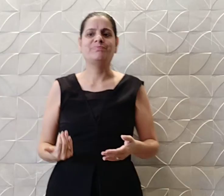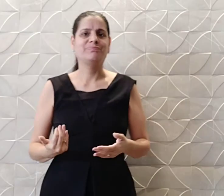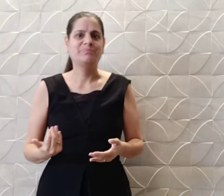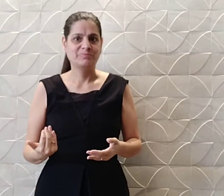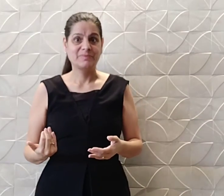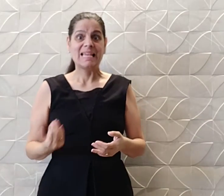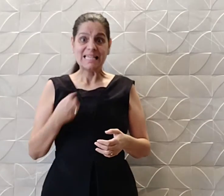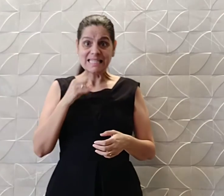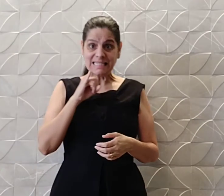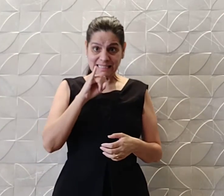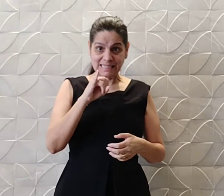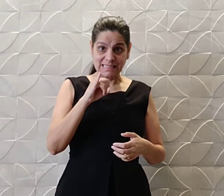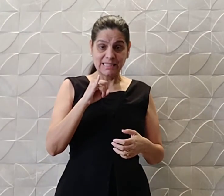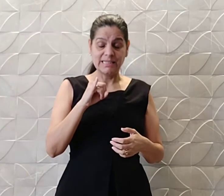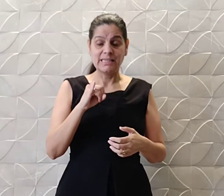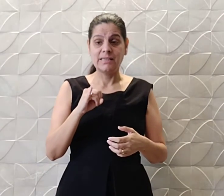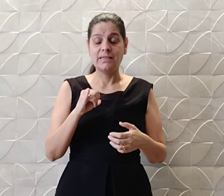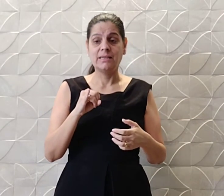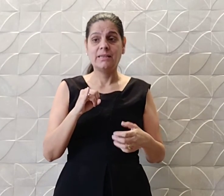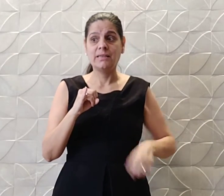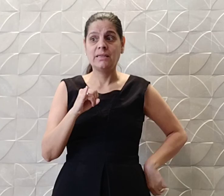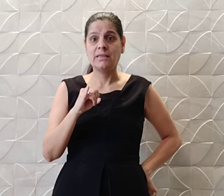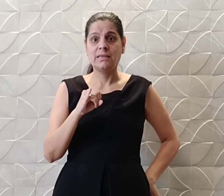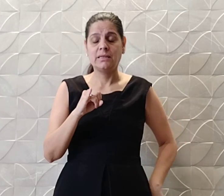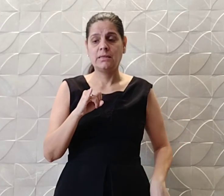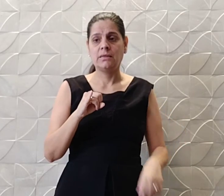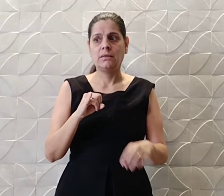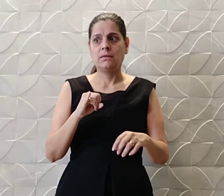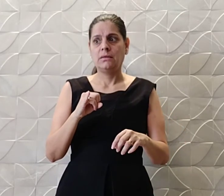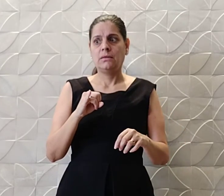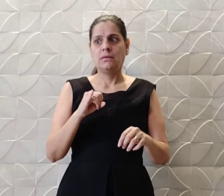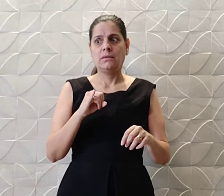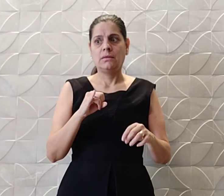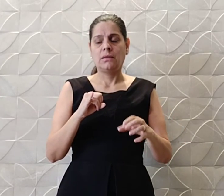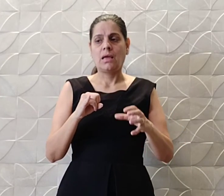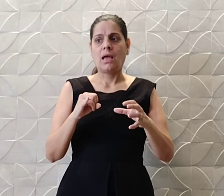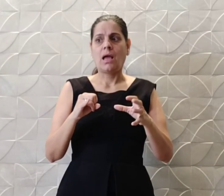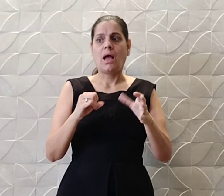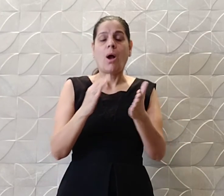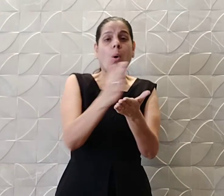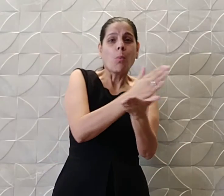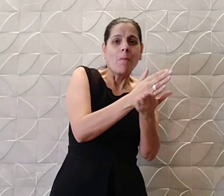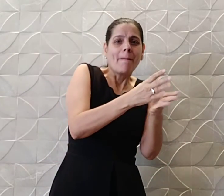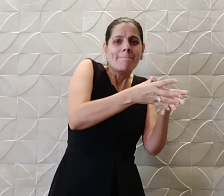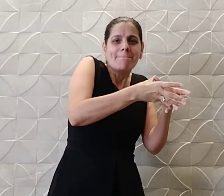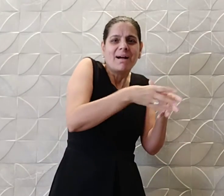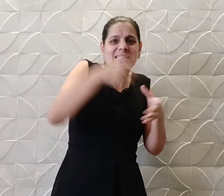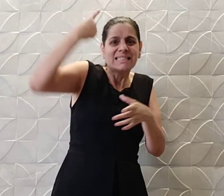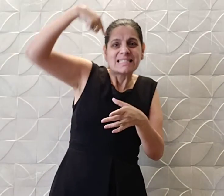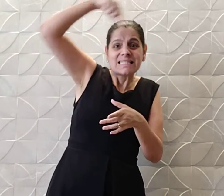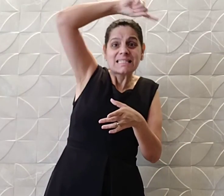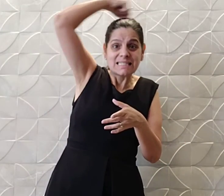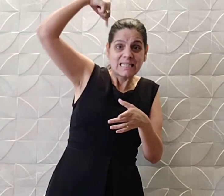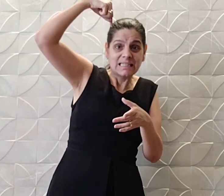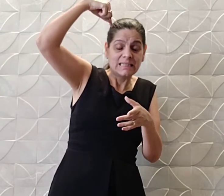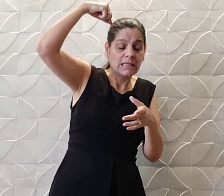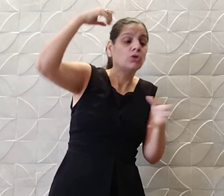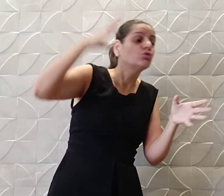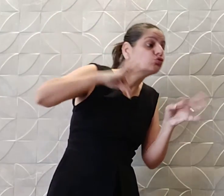Se a parte da massa entregue como oferta é santa, então toda ela é santa. E se as raízes